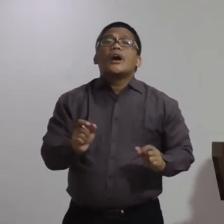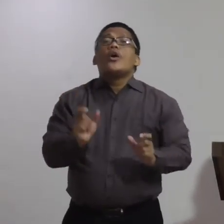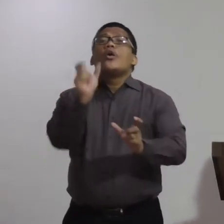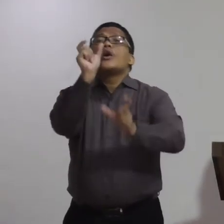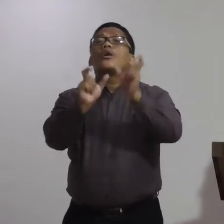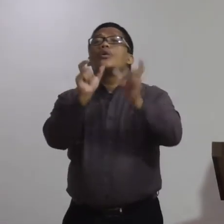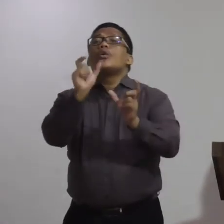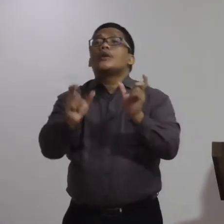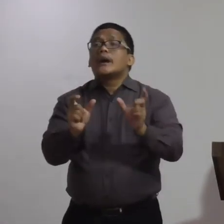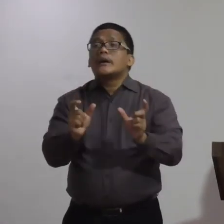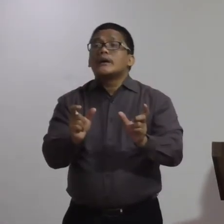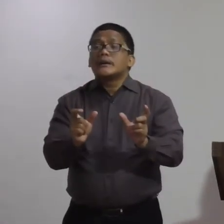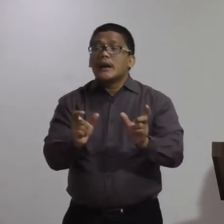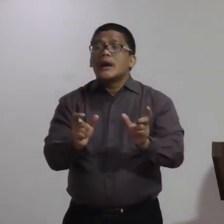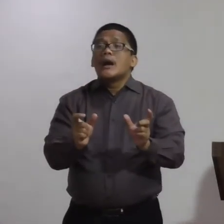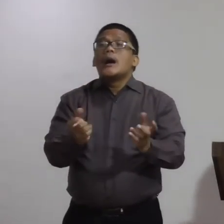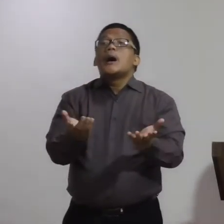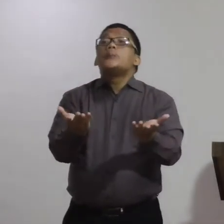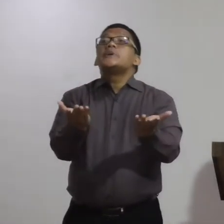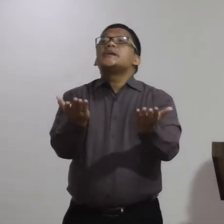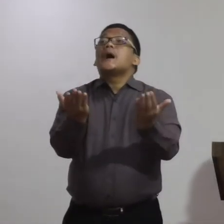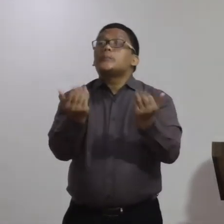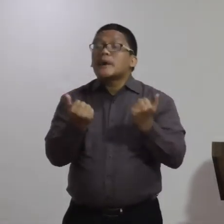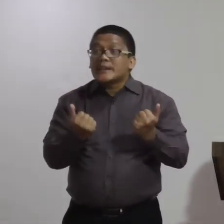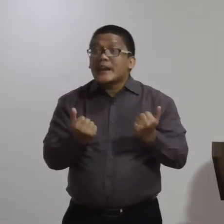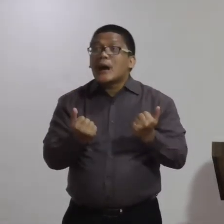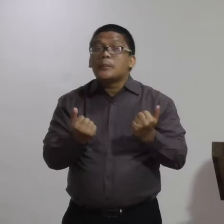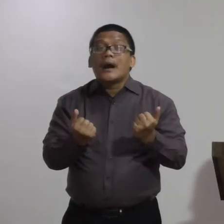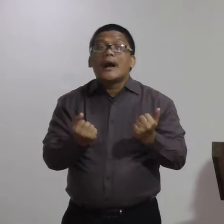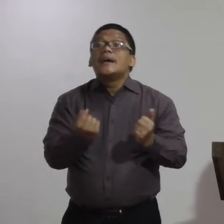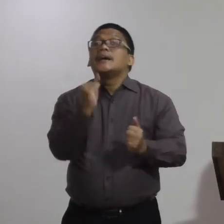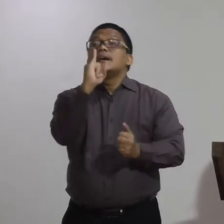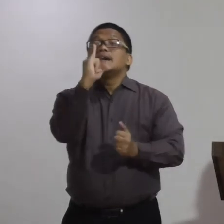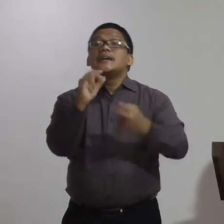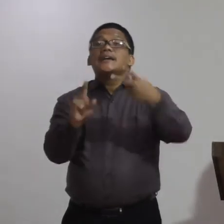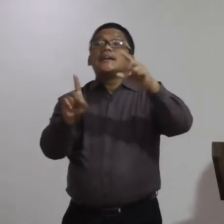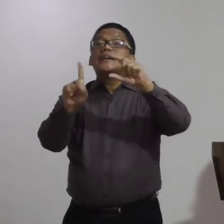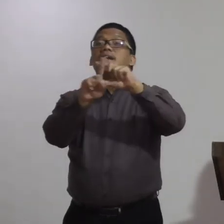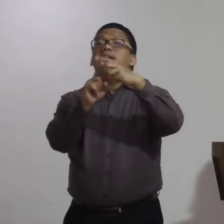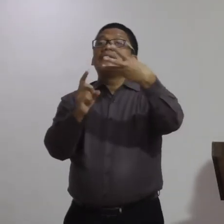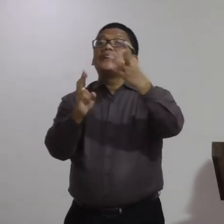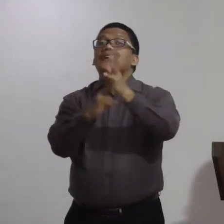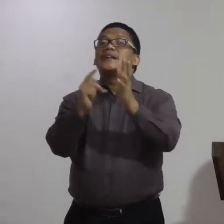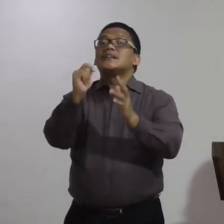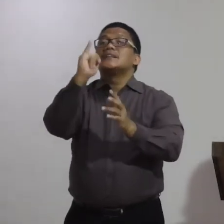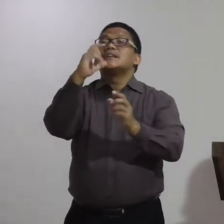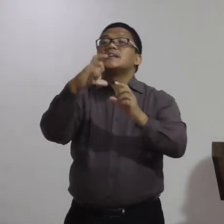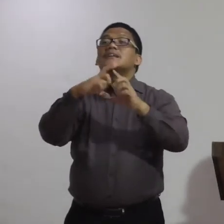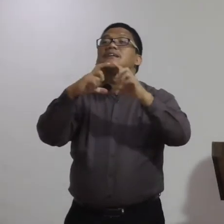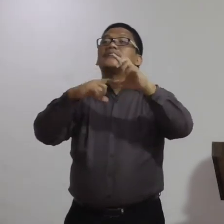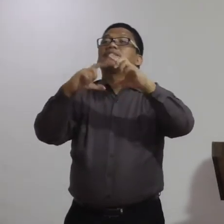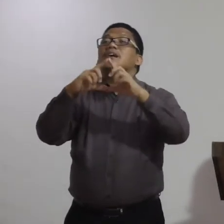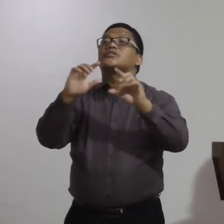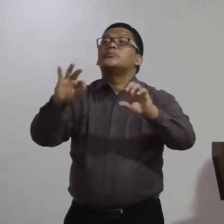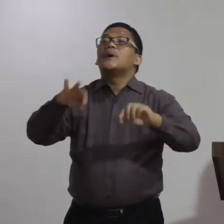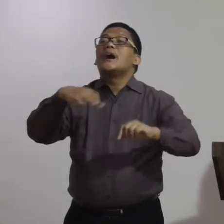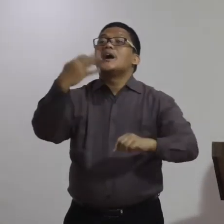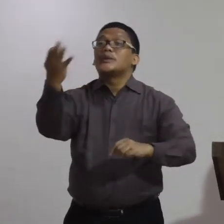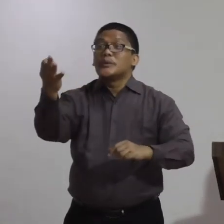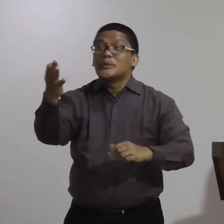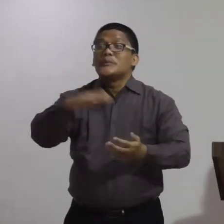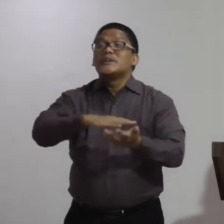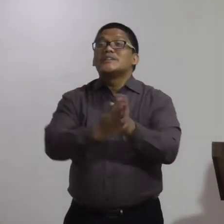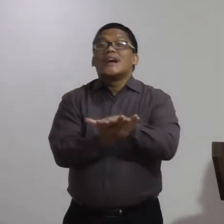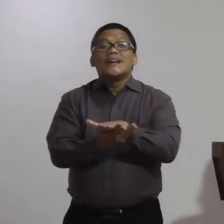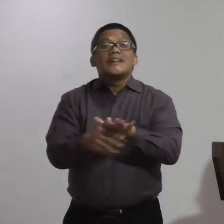memiliki identitas yang baru sebagai anak-anak kerajaan Allah. Ya.